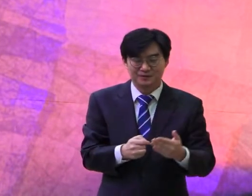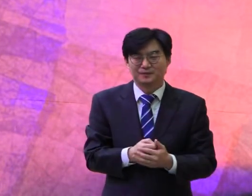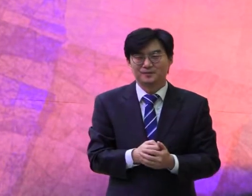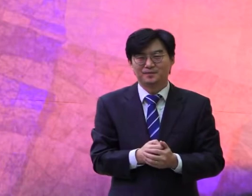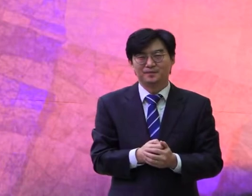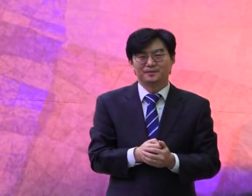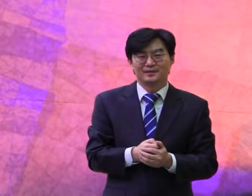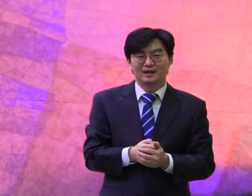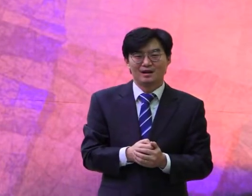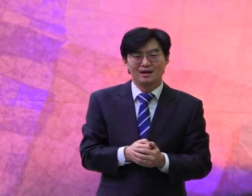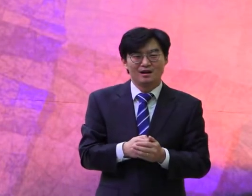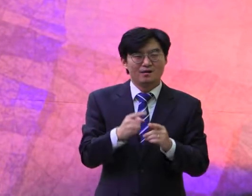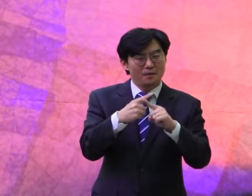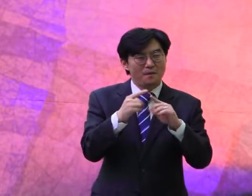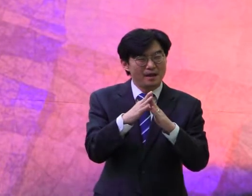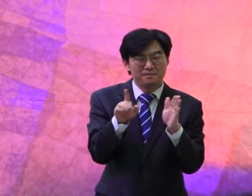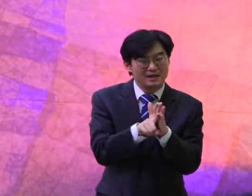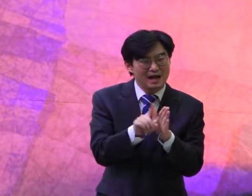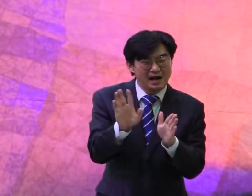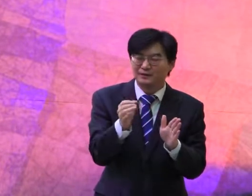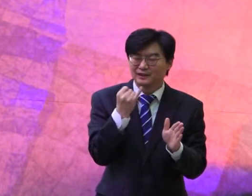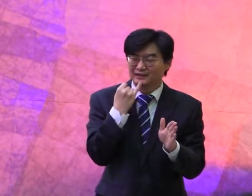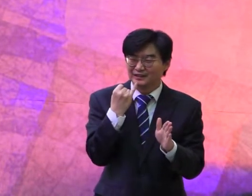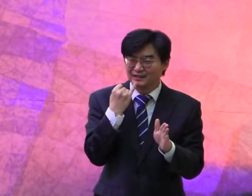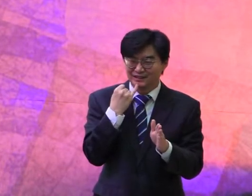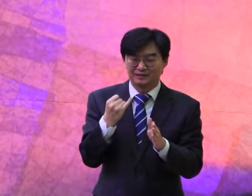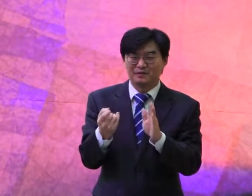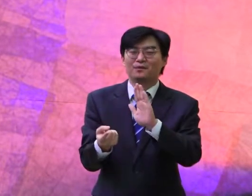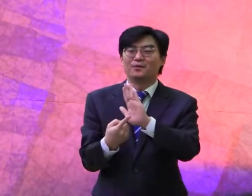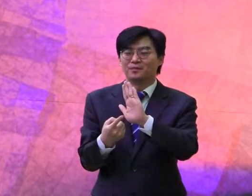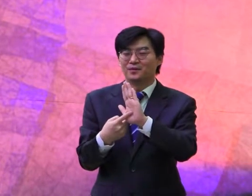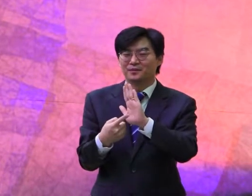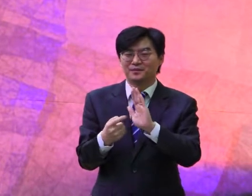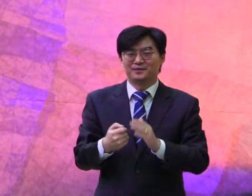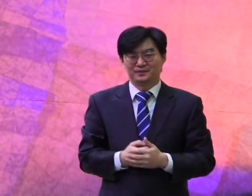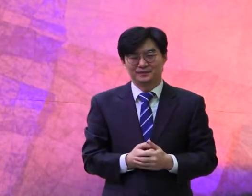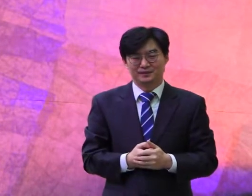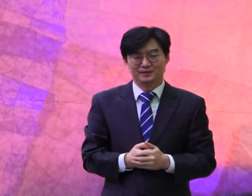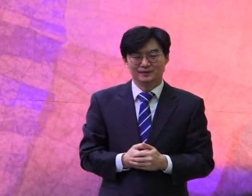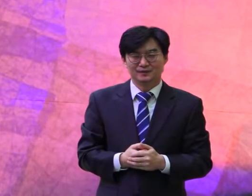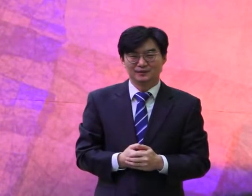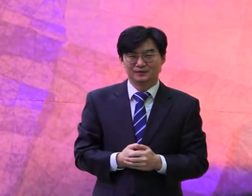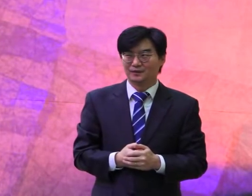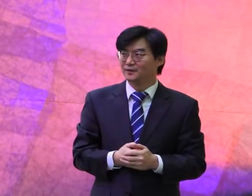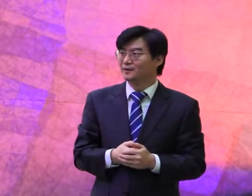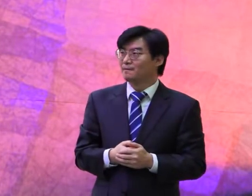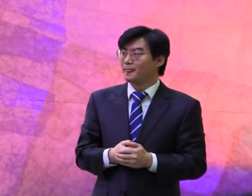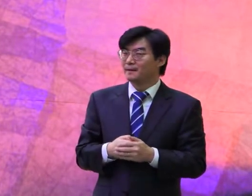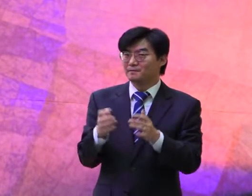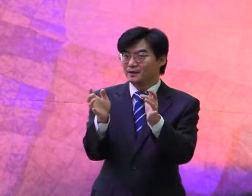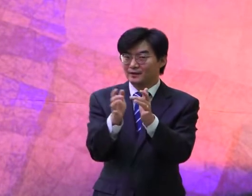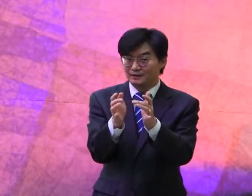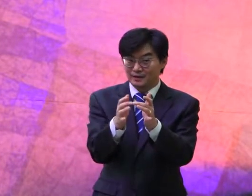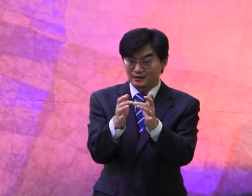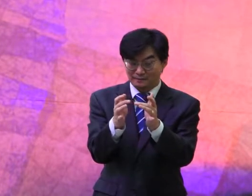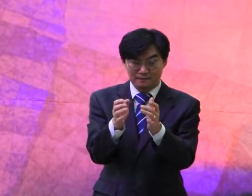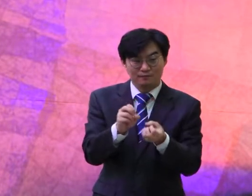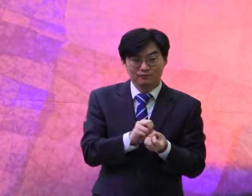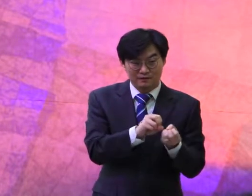좋겠고요. 이 당일날에 실시간 유튜브 전에 링크로 여러분 링크를 문자로